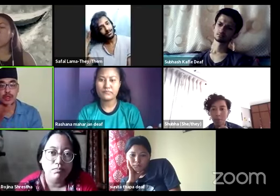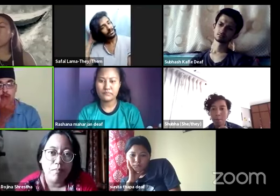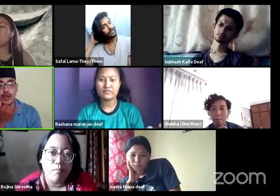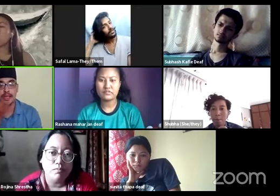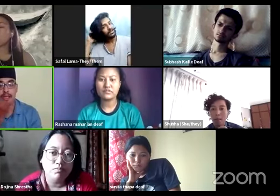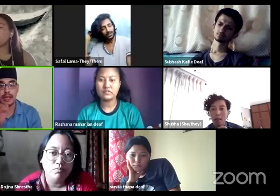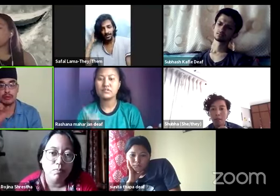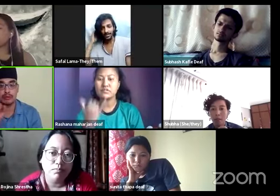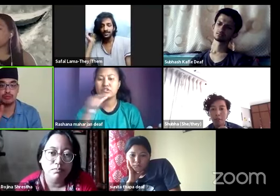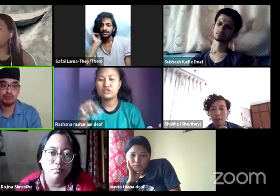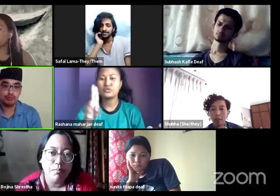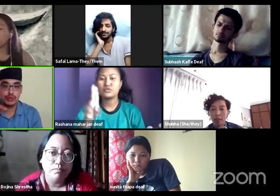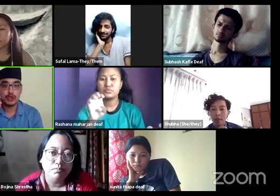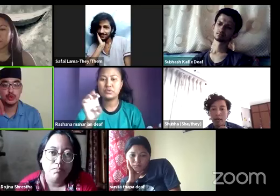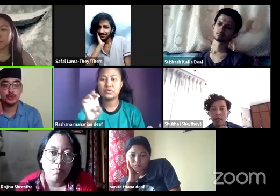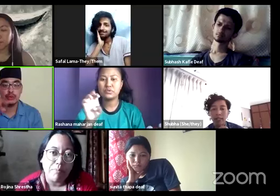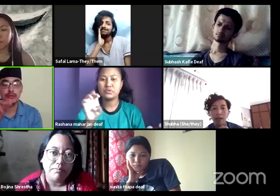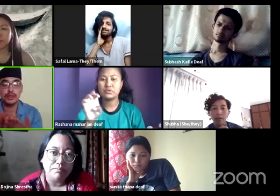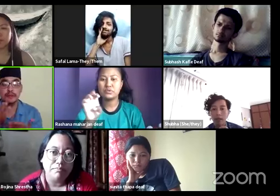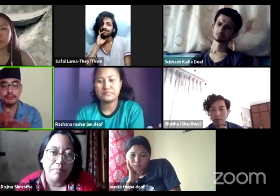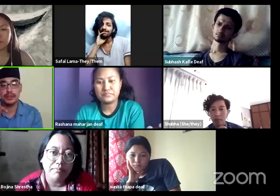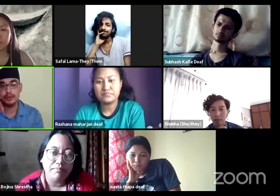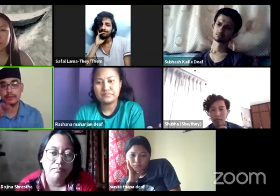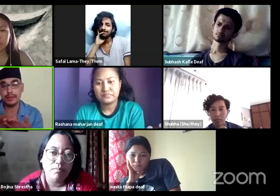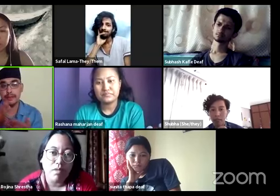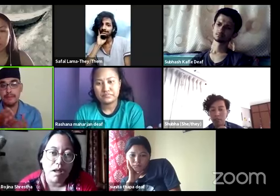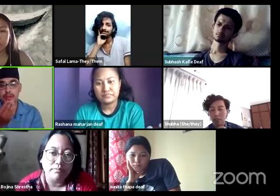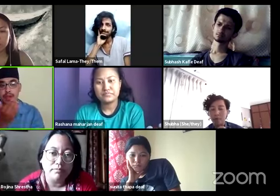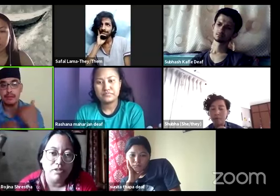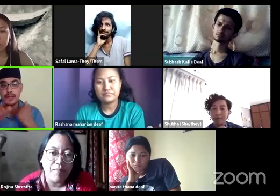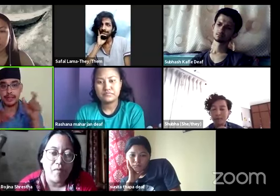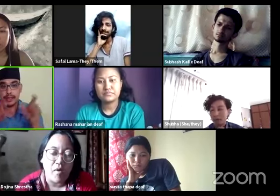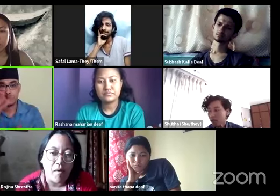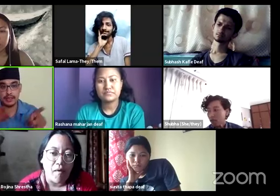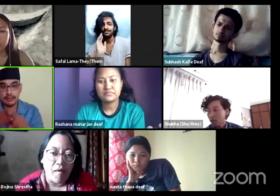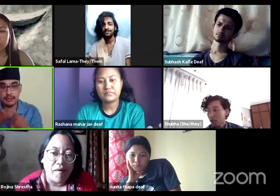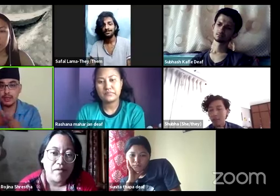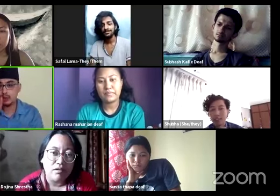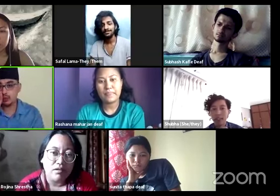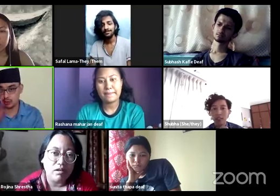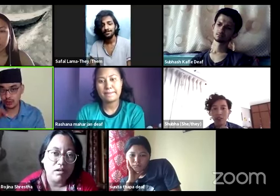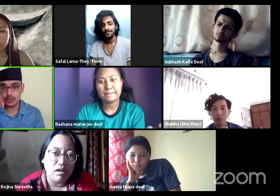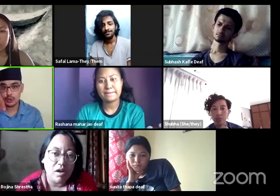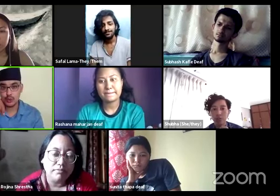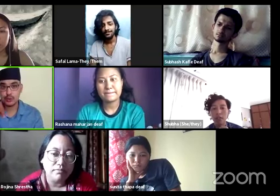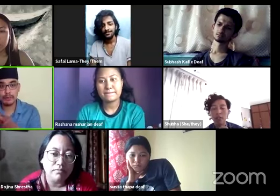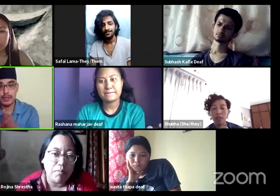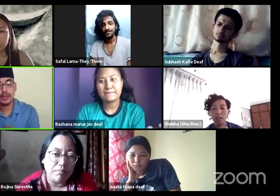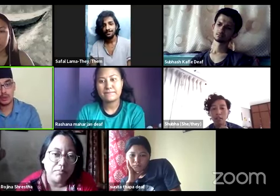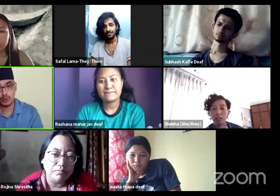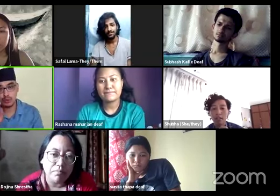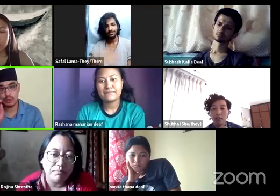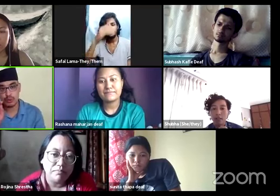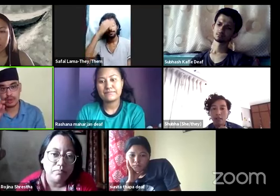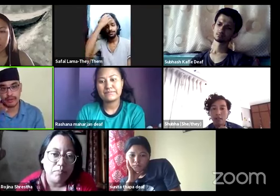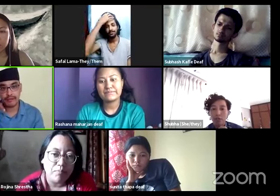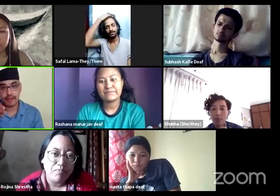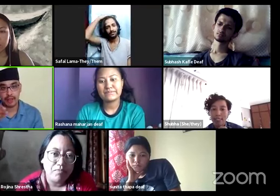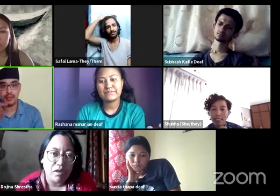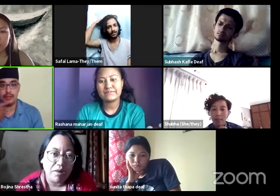चिनाउनुहुन्छ र उहाँ चाहिँ अपाङ्गता भएको व्यक्ति हुनुहुन्छ. सफल चाहिँ युथ यङ